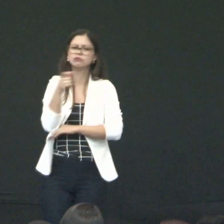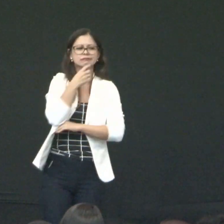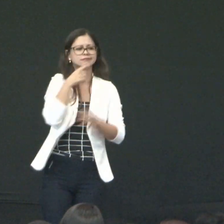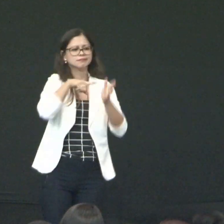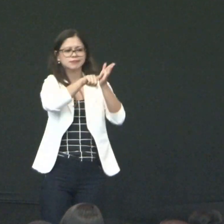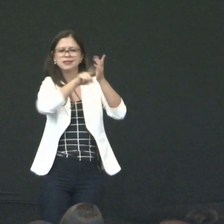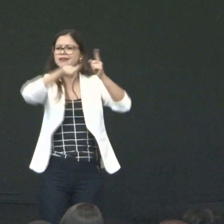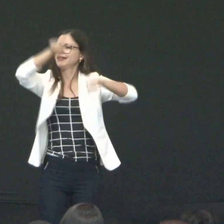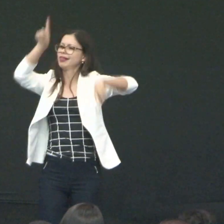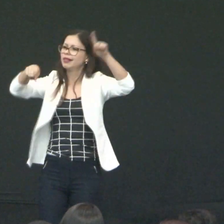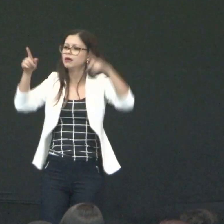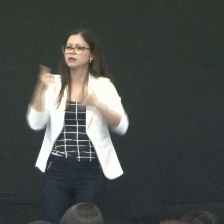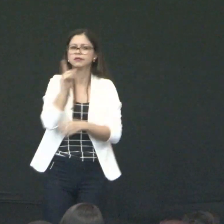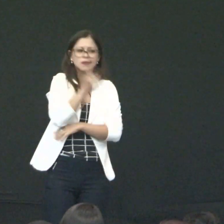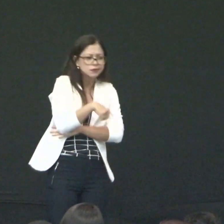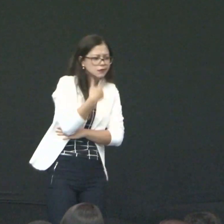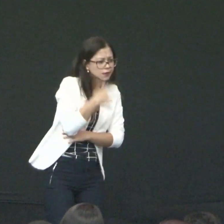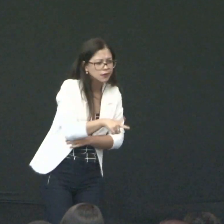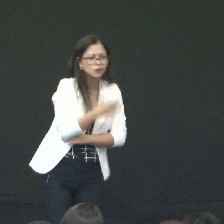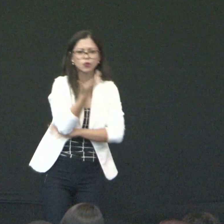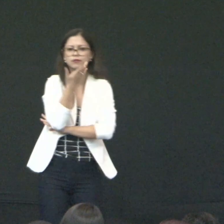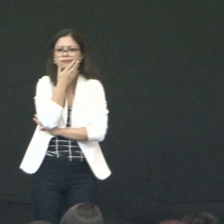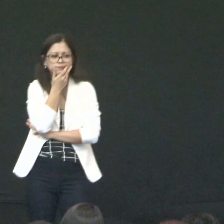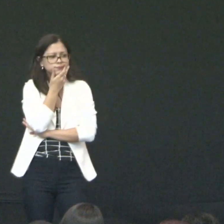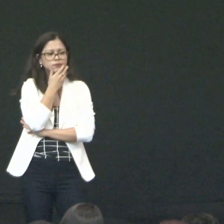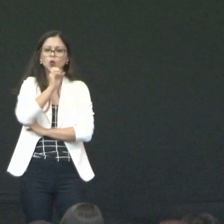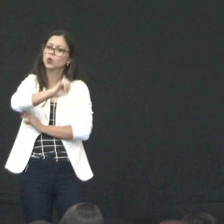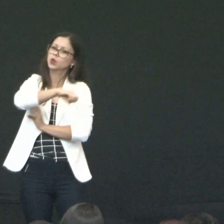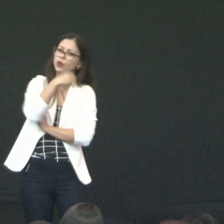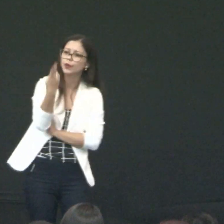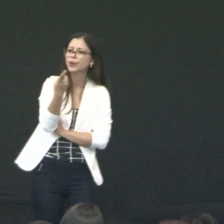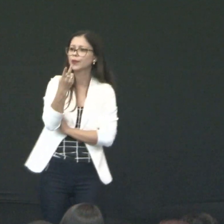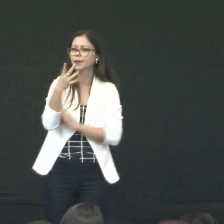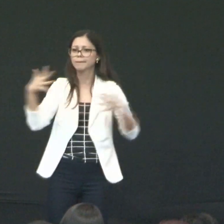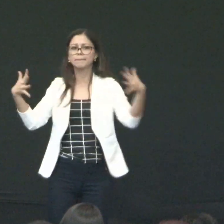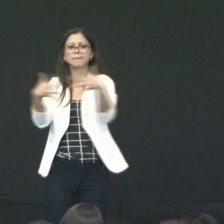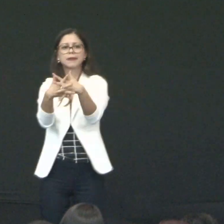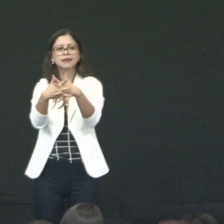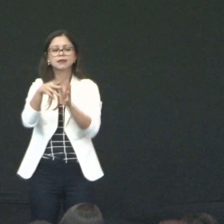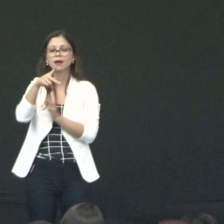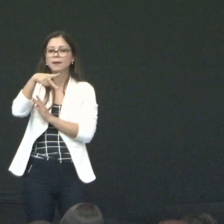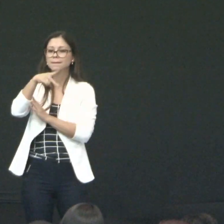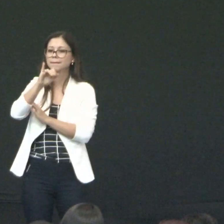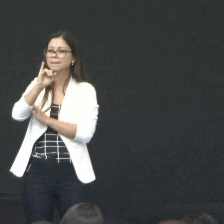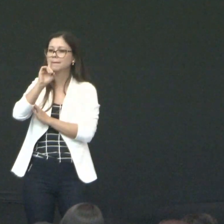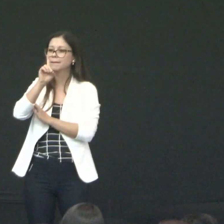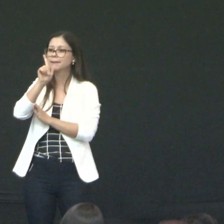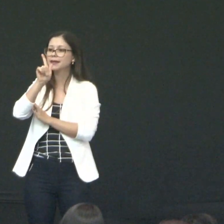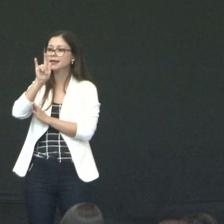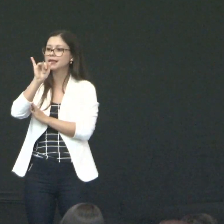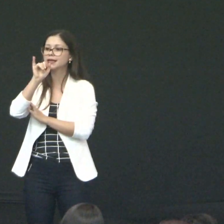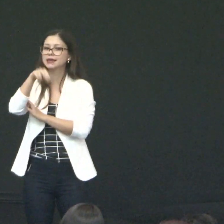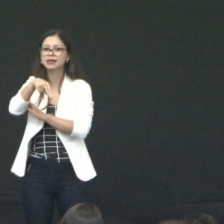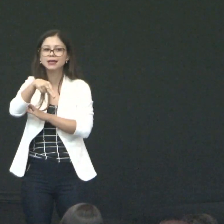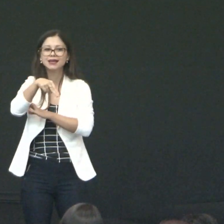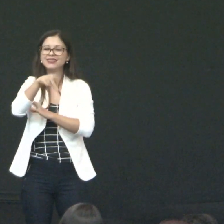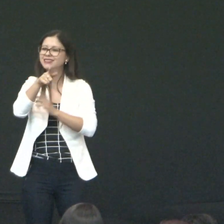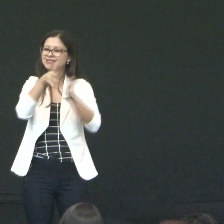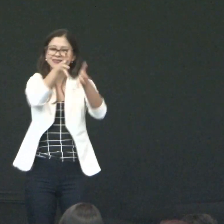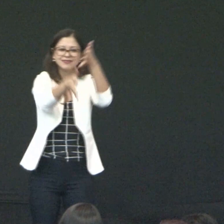sinais internacionais, que seriam essa língua de sinais internacionais. Só que ainda não existe um consenso se é uma língua